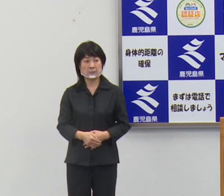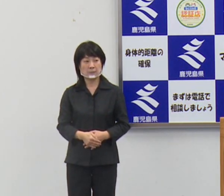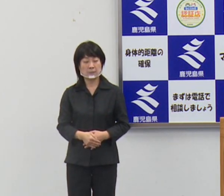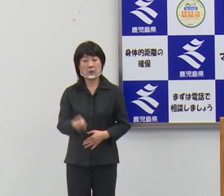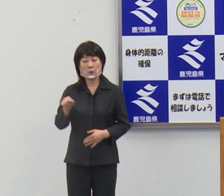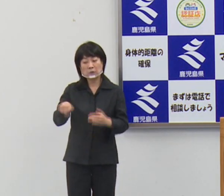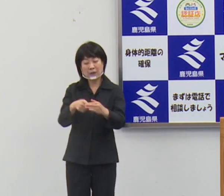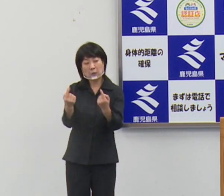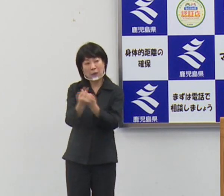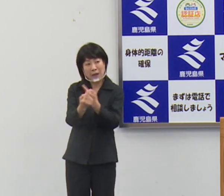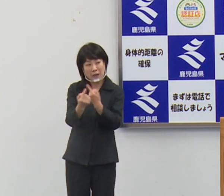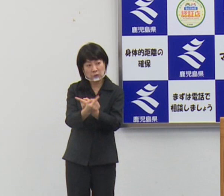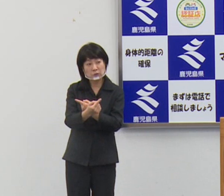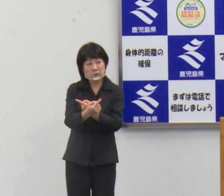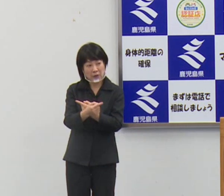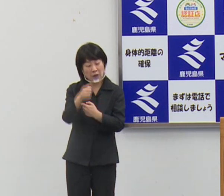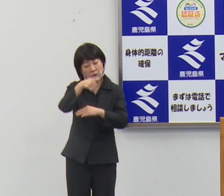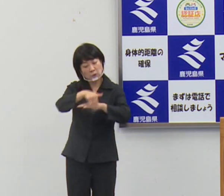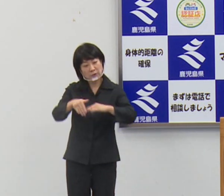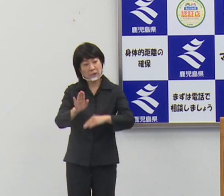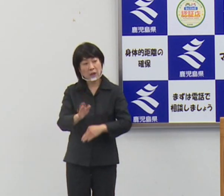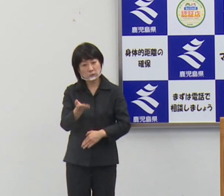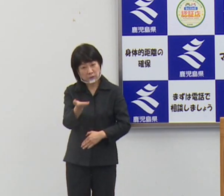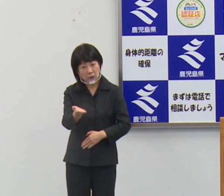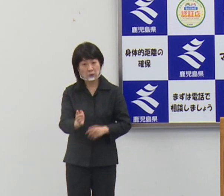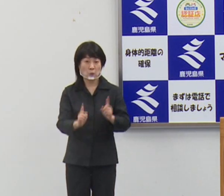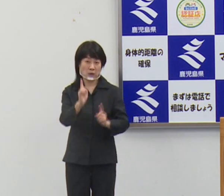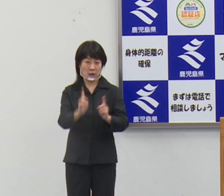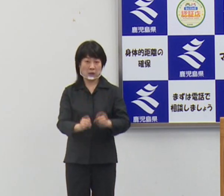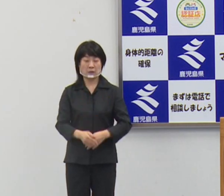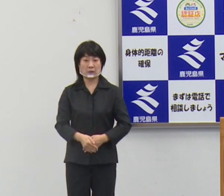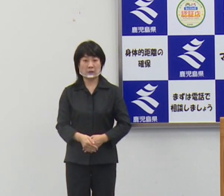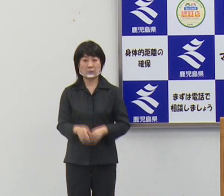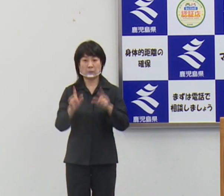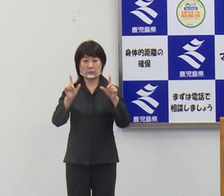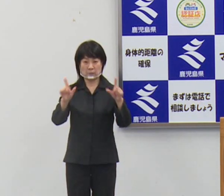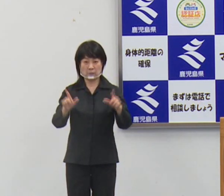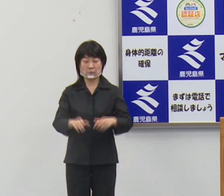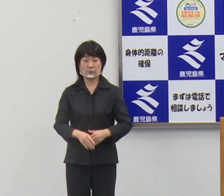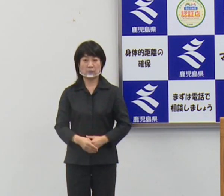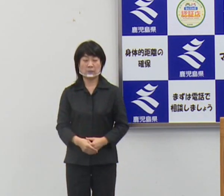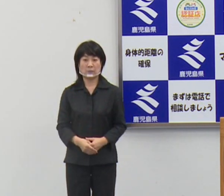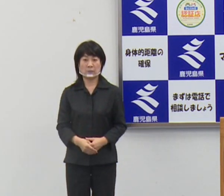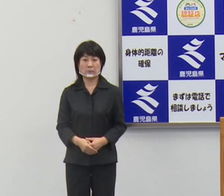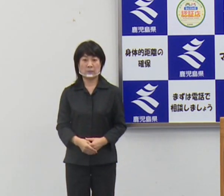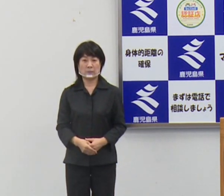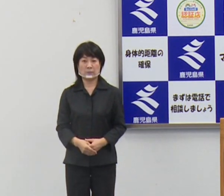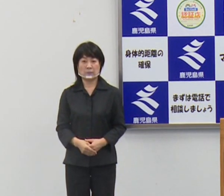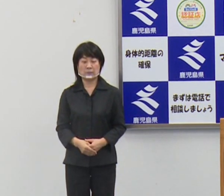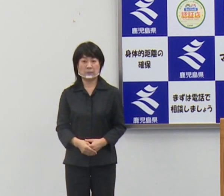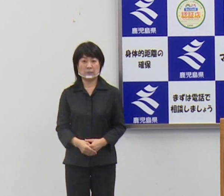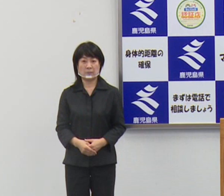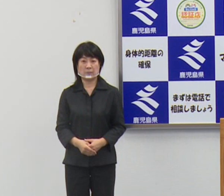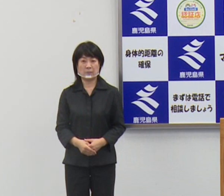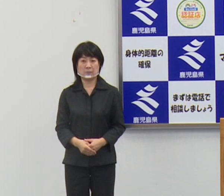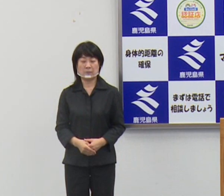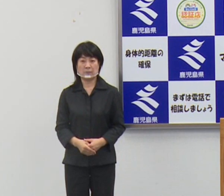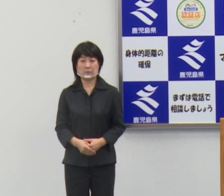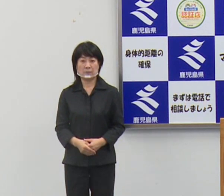変えたりとか、そういったご予定っていうのはないでしょうか。 特段ですね、そこは